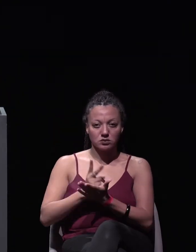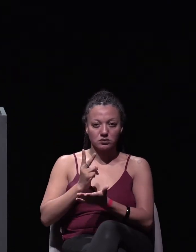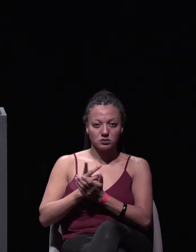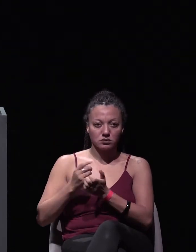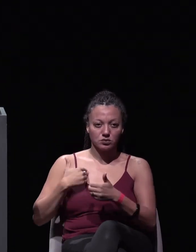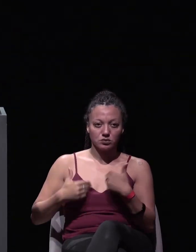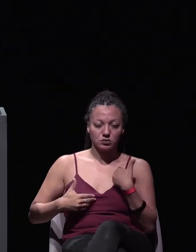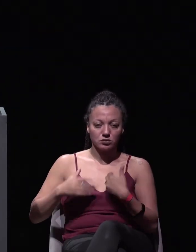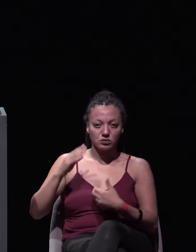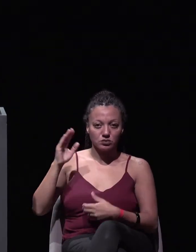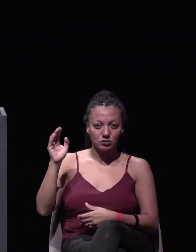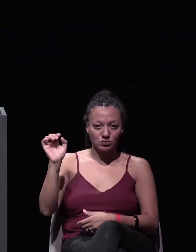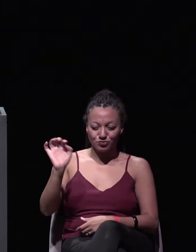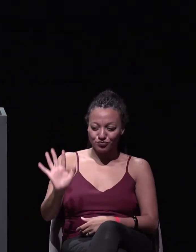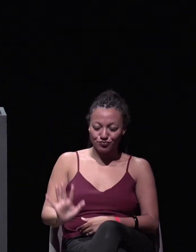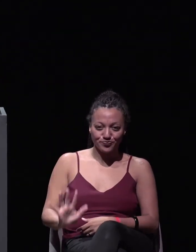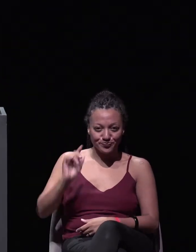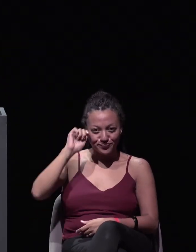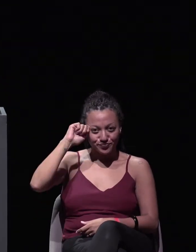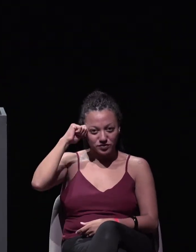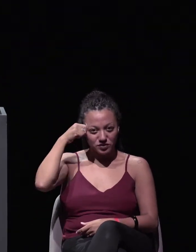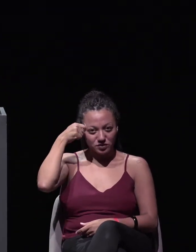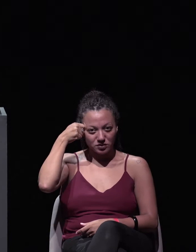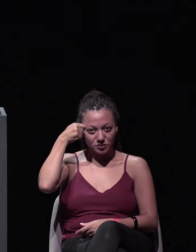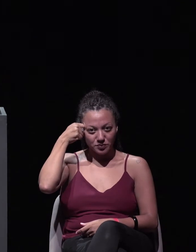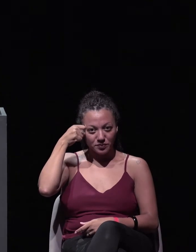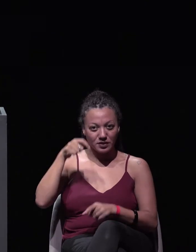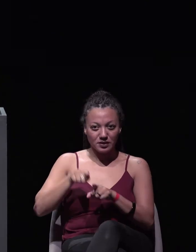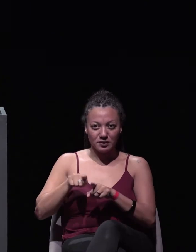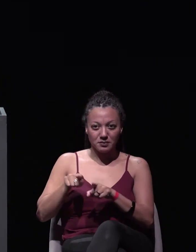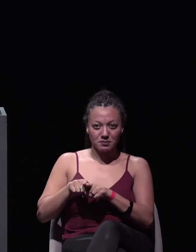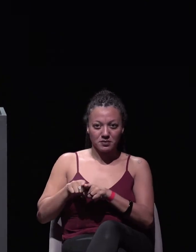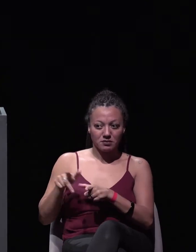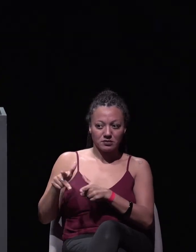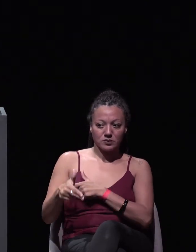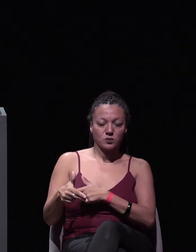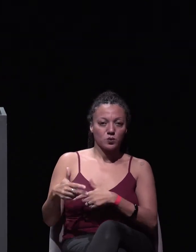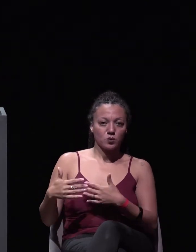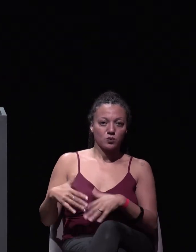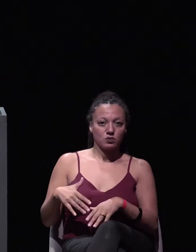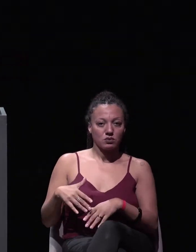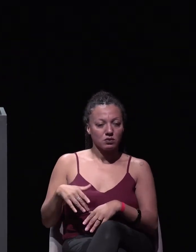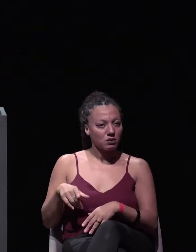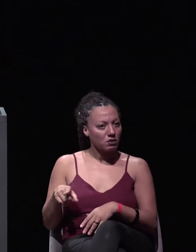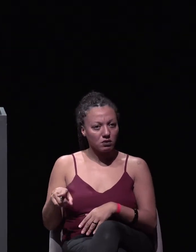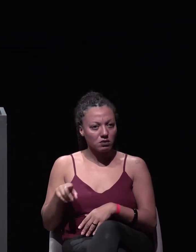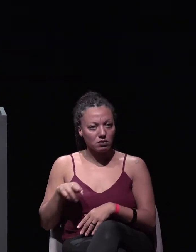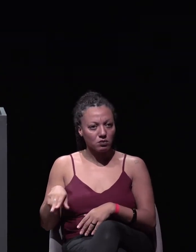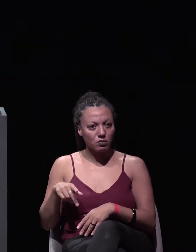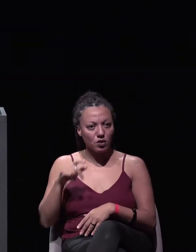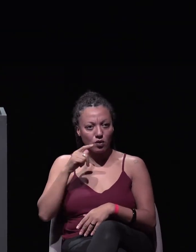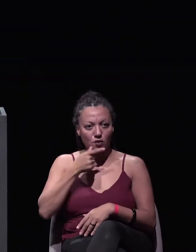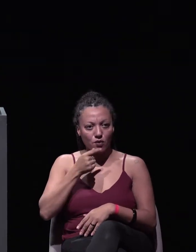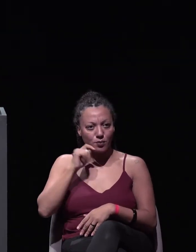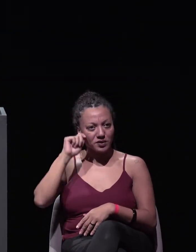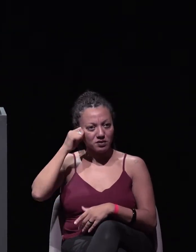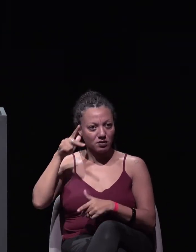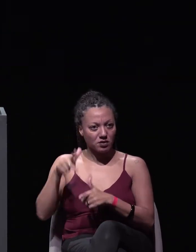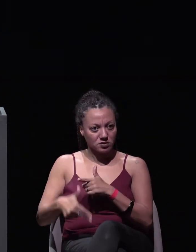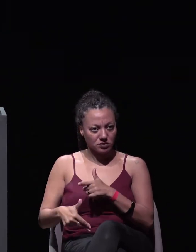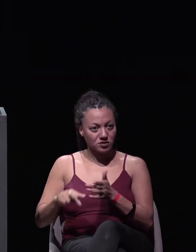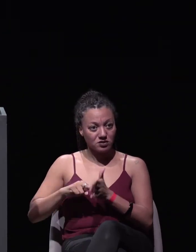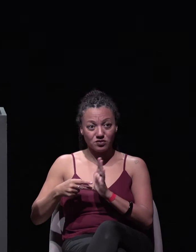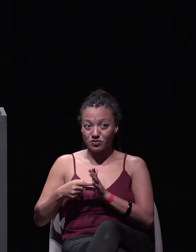tem um sinal invertido com relação à castração. Então, aqui a gente não está vendo o homem negro castrado, está vendo exatamente o